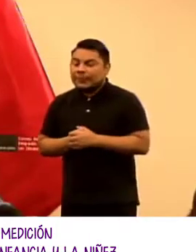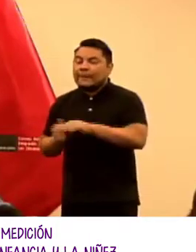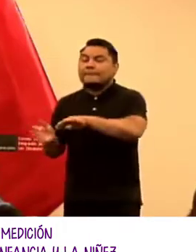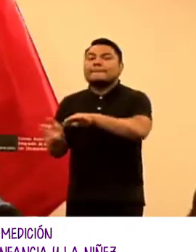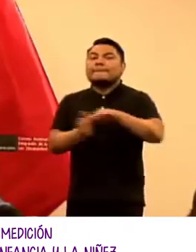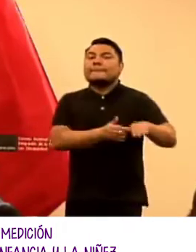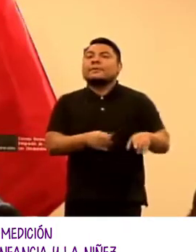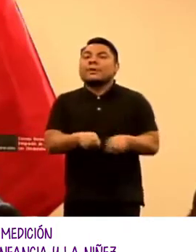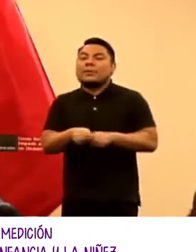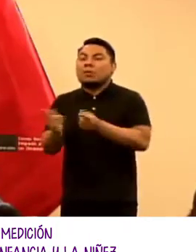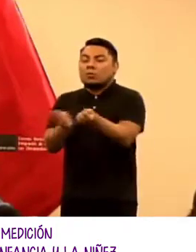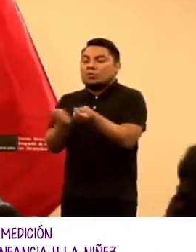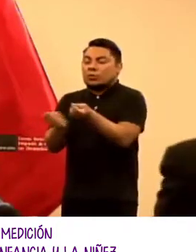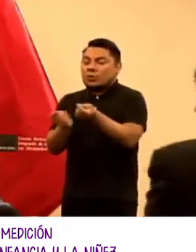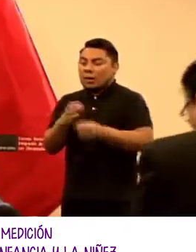Control de comportamiento.